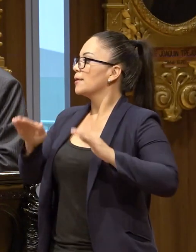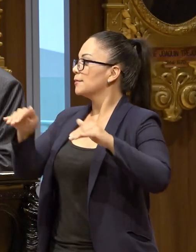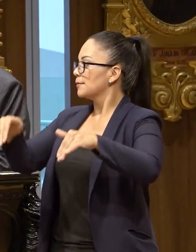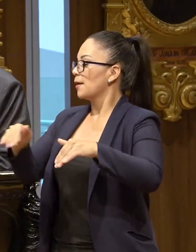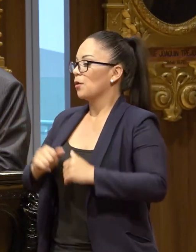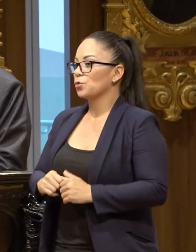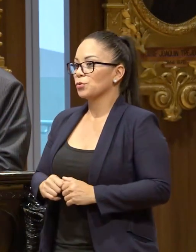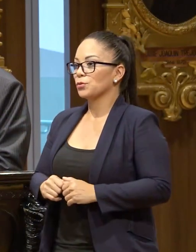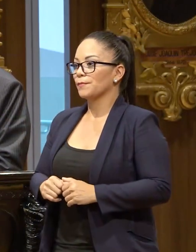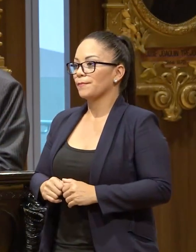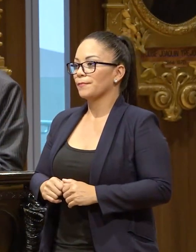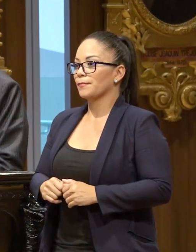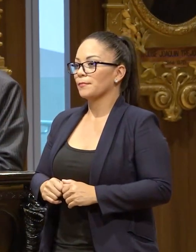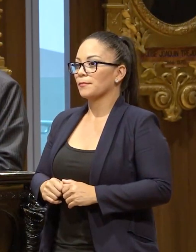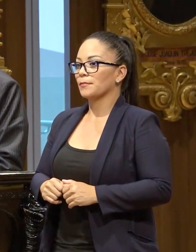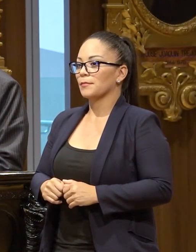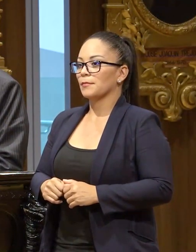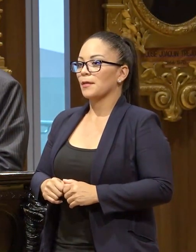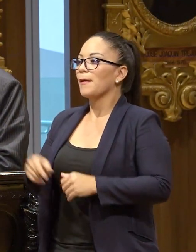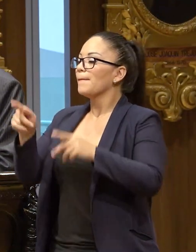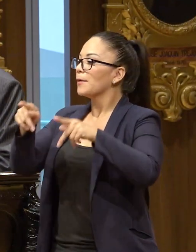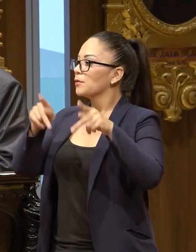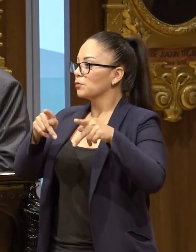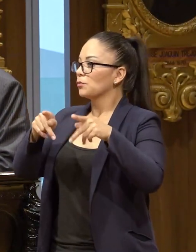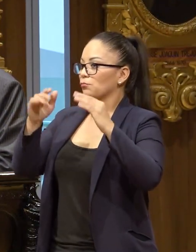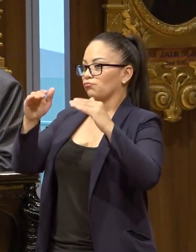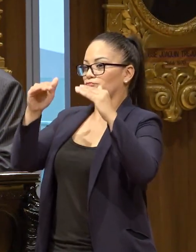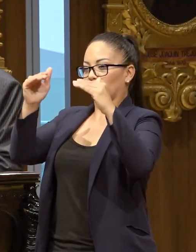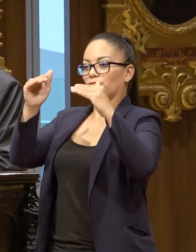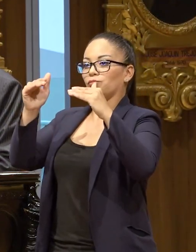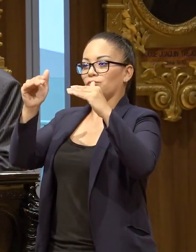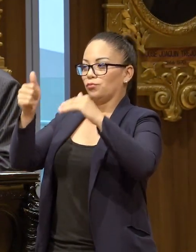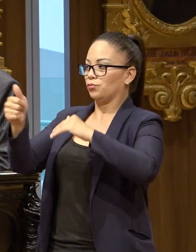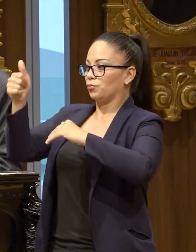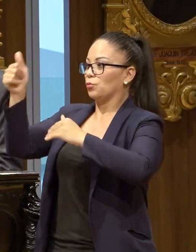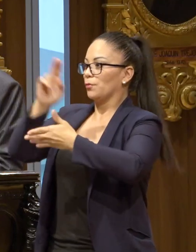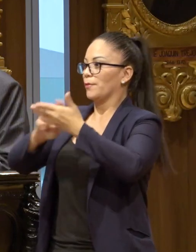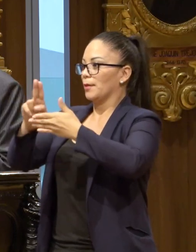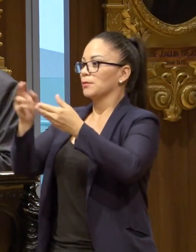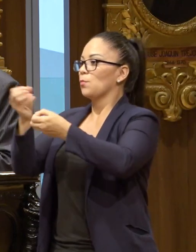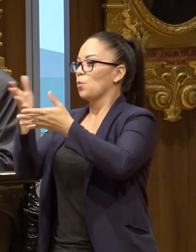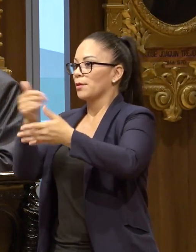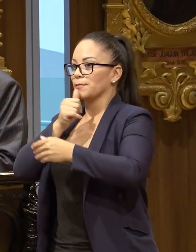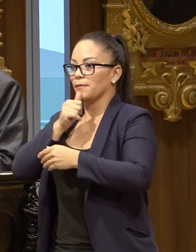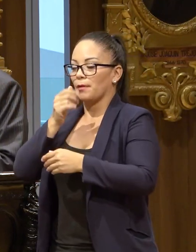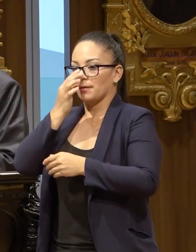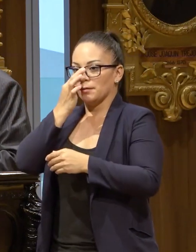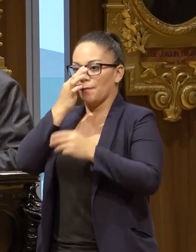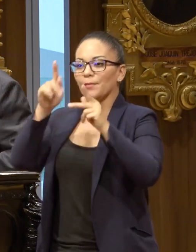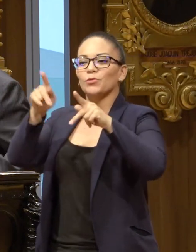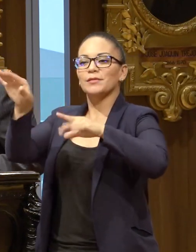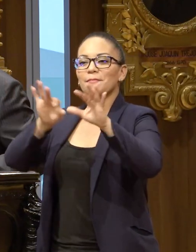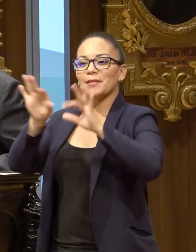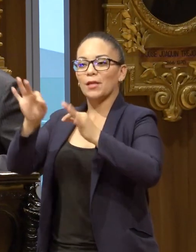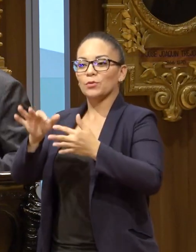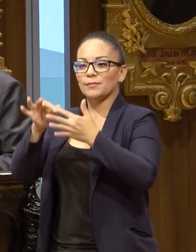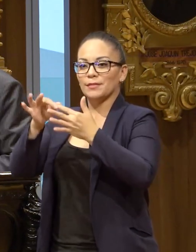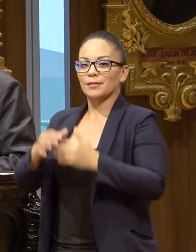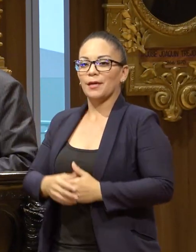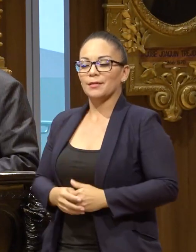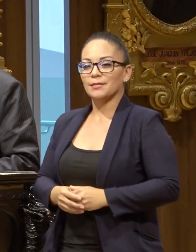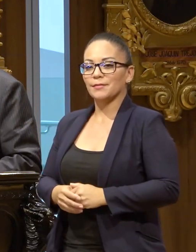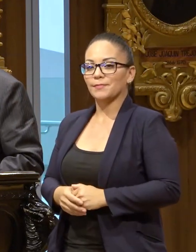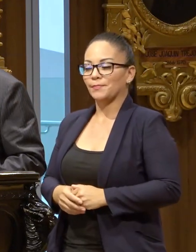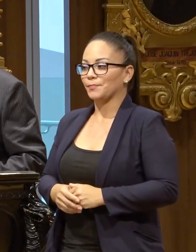señores, señoras decanos de universidades públicas y privadas, señoras, señoras invitados especiales.